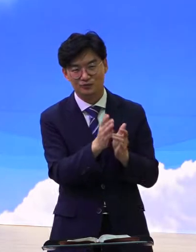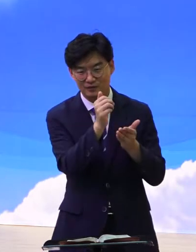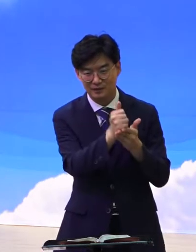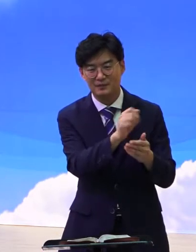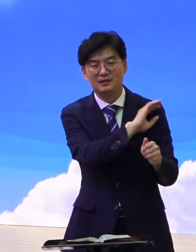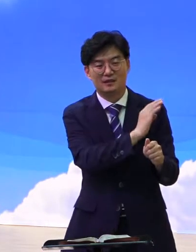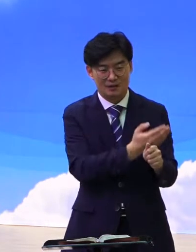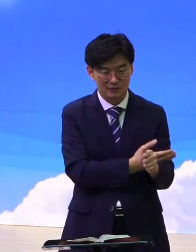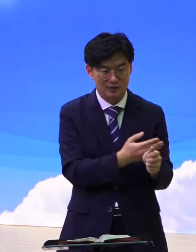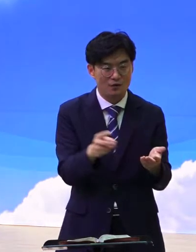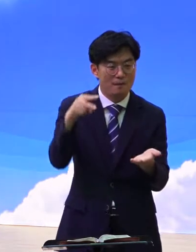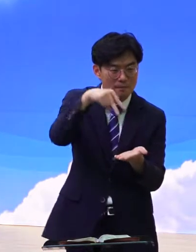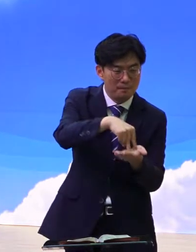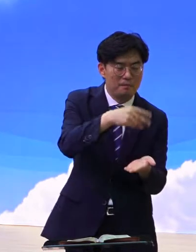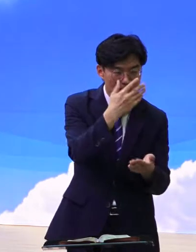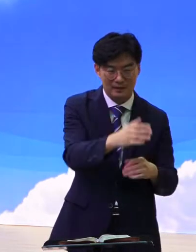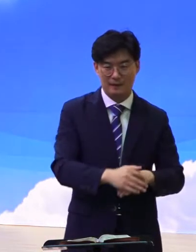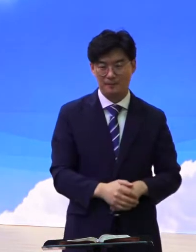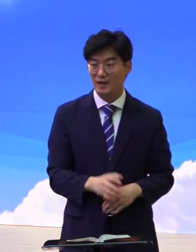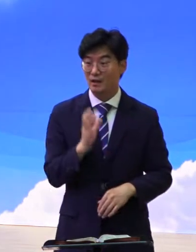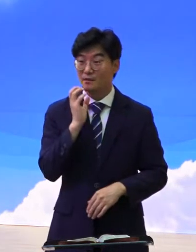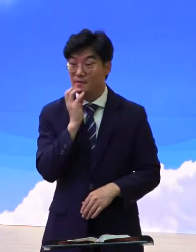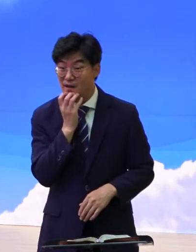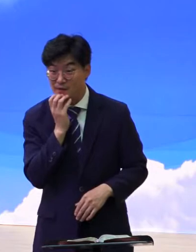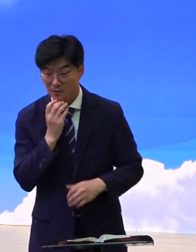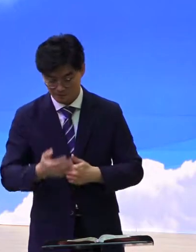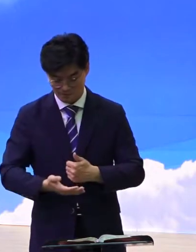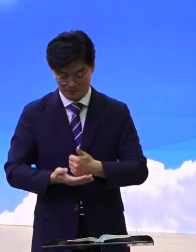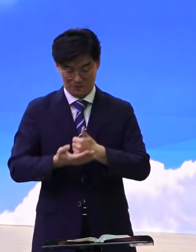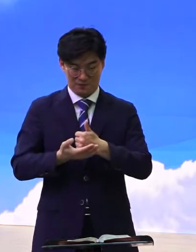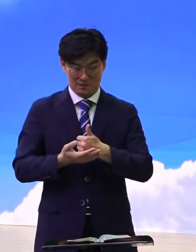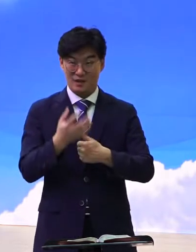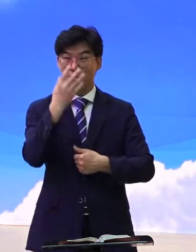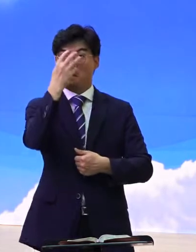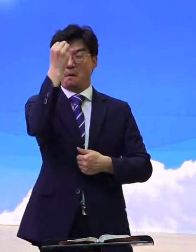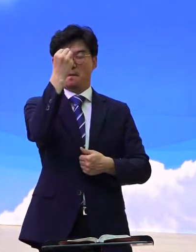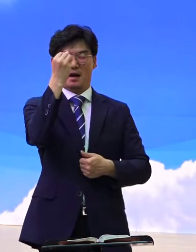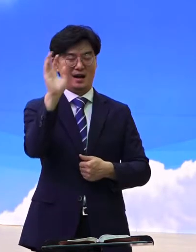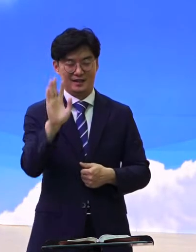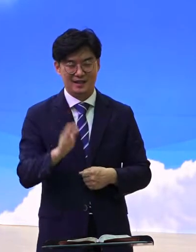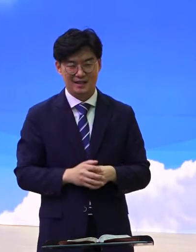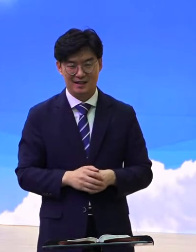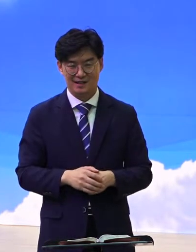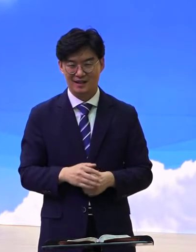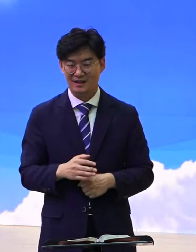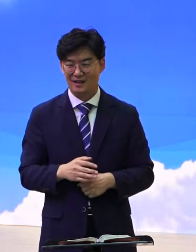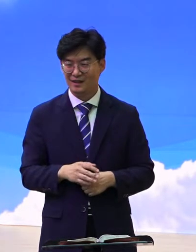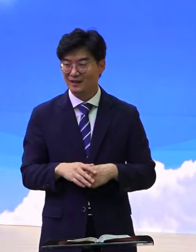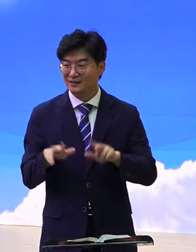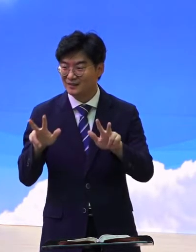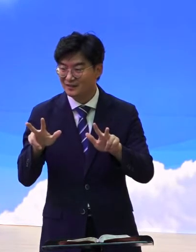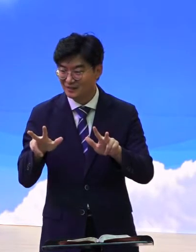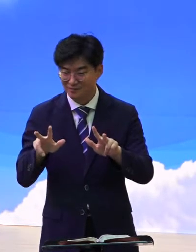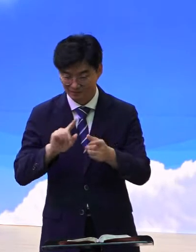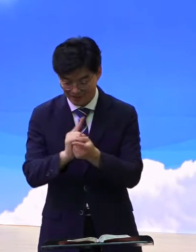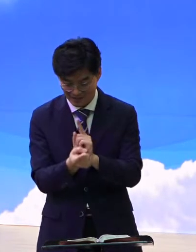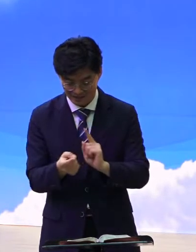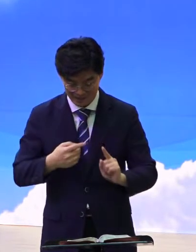베드로는 자신이 높임받을 수 있는 그 순간, 우리 같으면 당연히 높임받고 존경받을 수 있는 그런